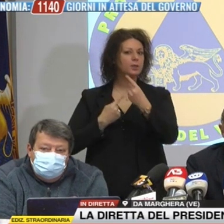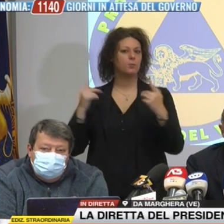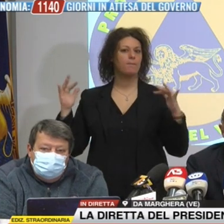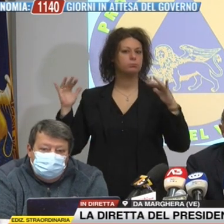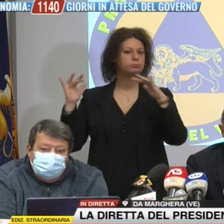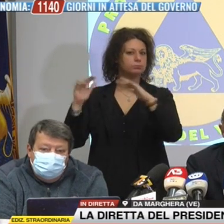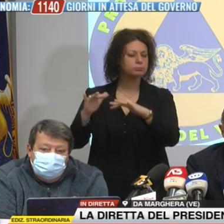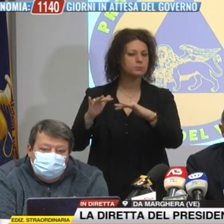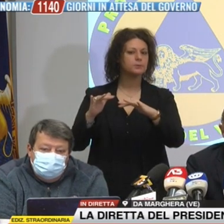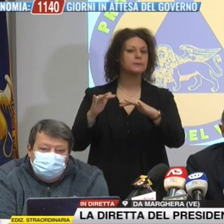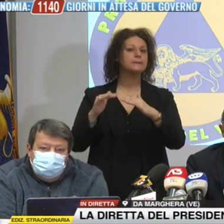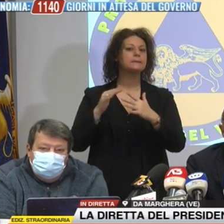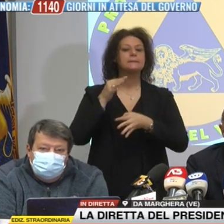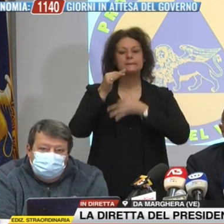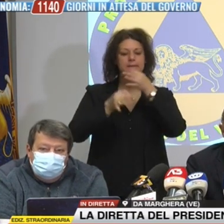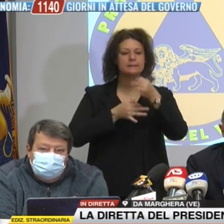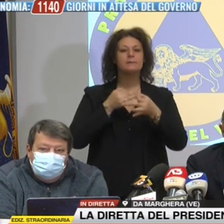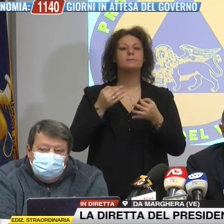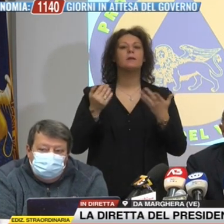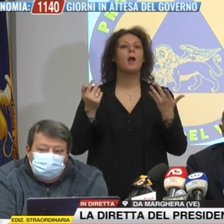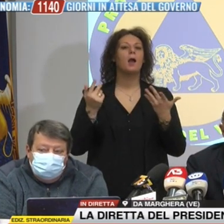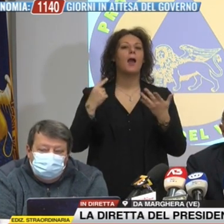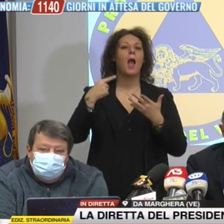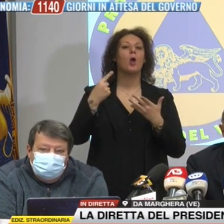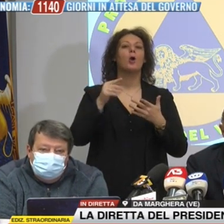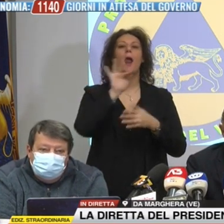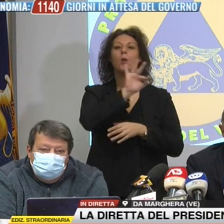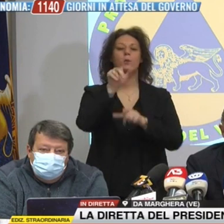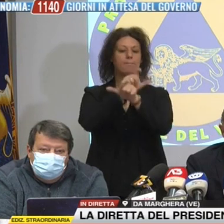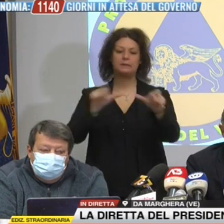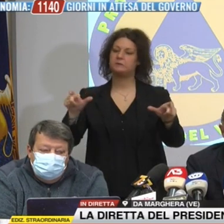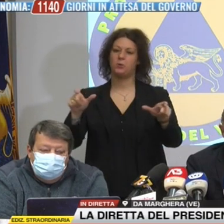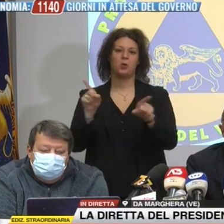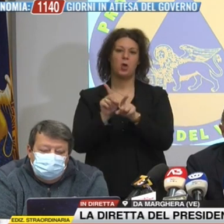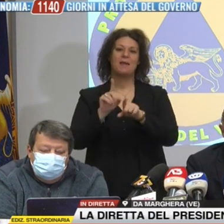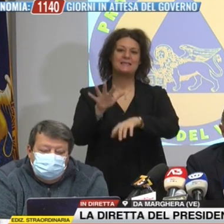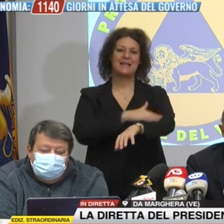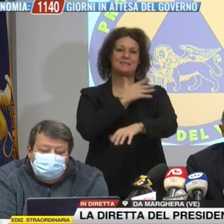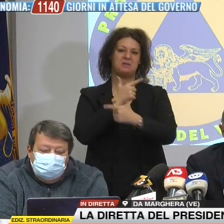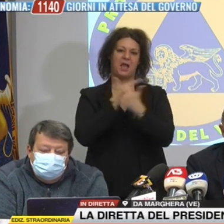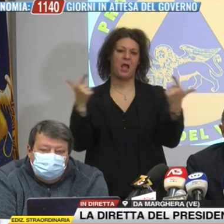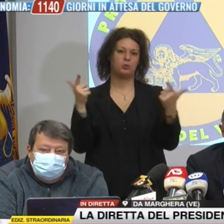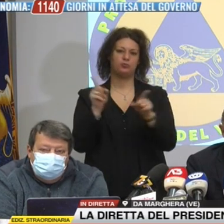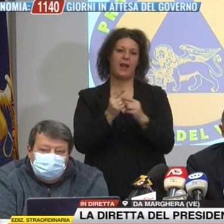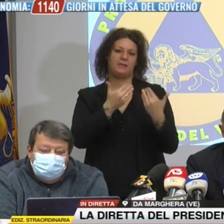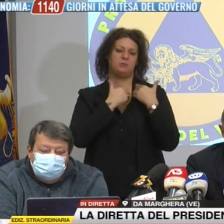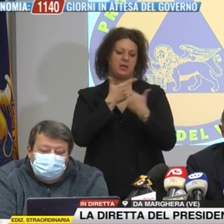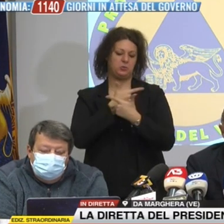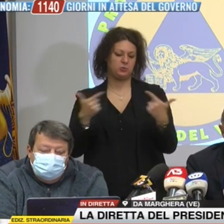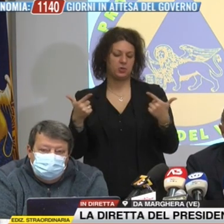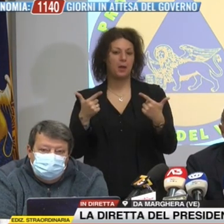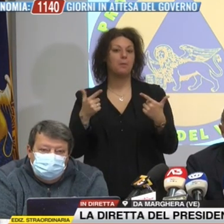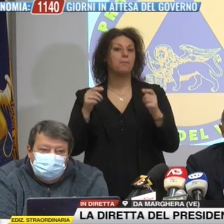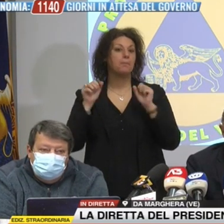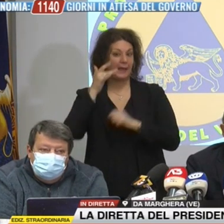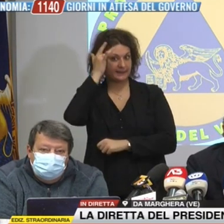parte di popolazione che rimane insensibile agli appelli al buon senso, è possibile che la regione torni sulle sue